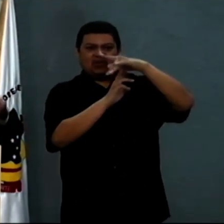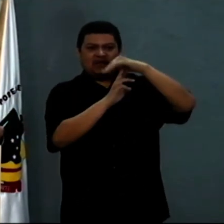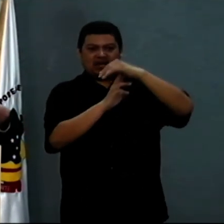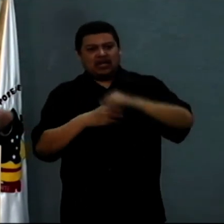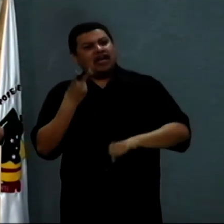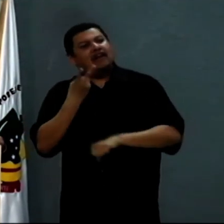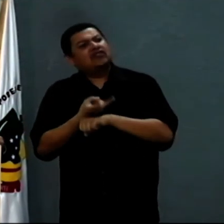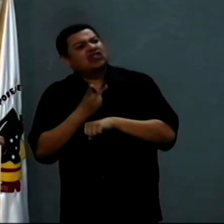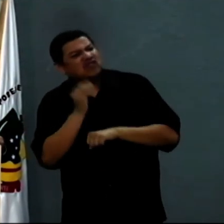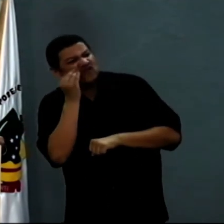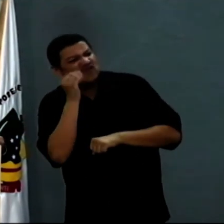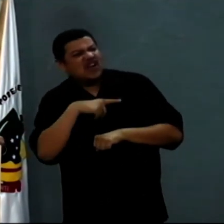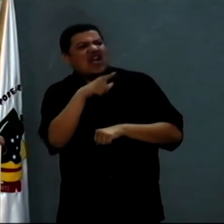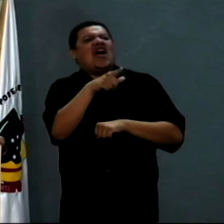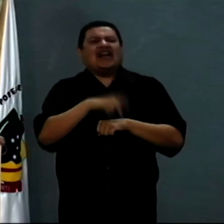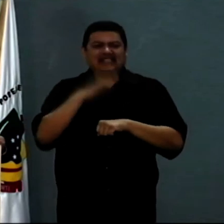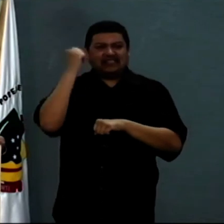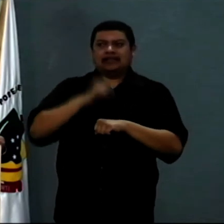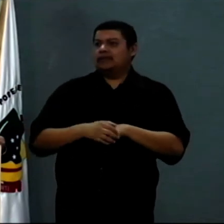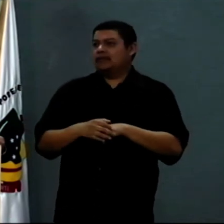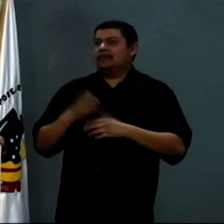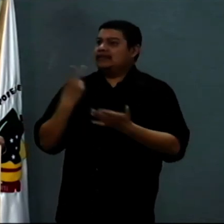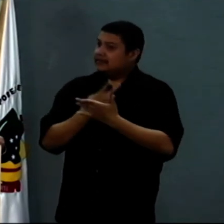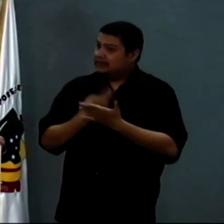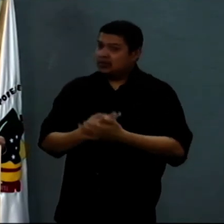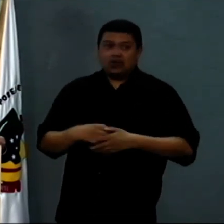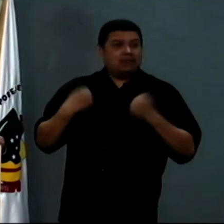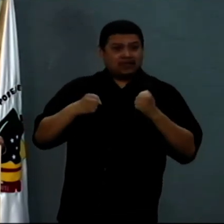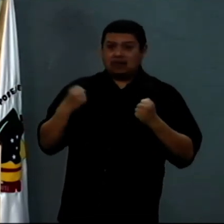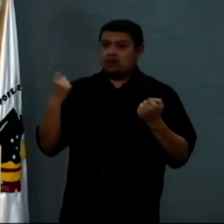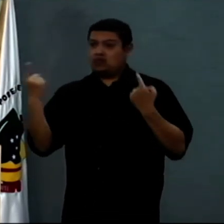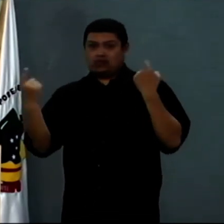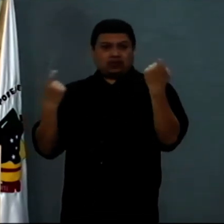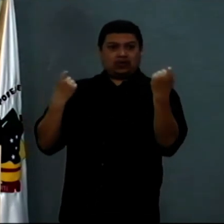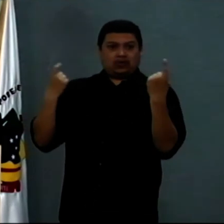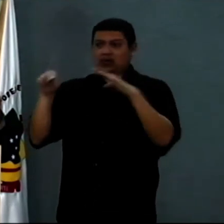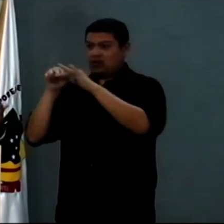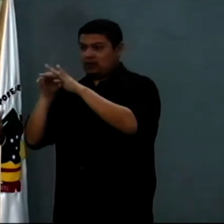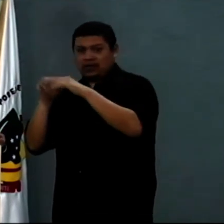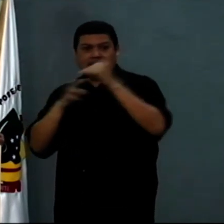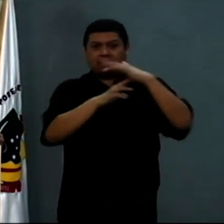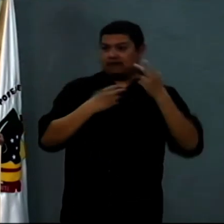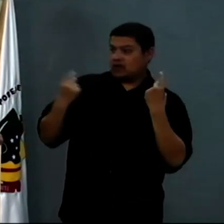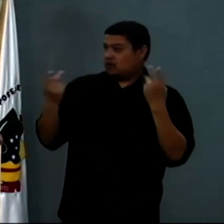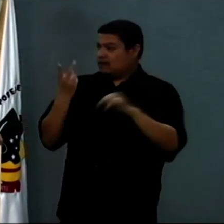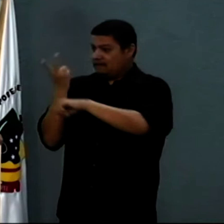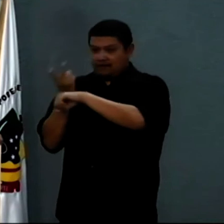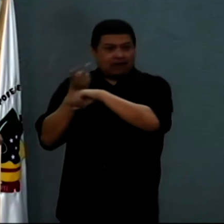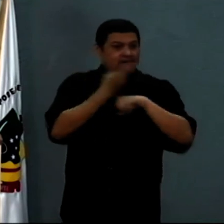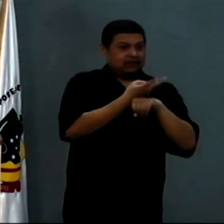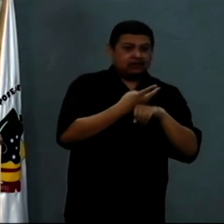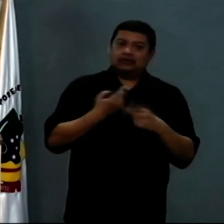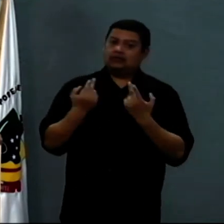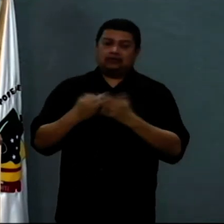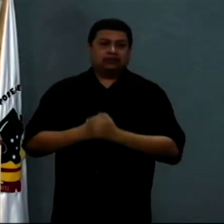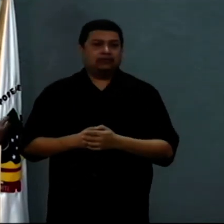toda hora aborrecendo eles. E também, nesse mesmo ofício, um morador